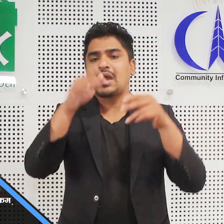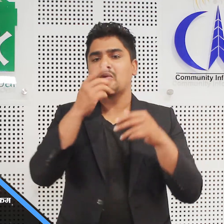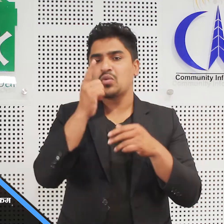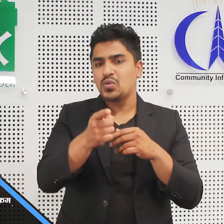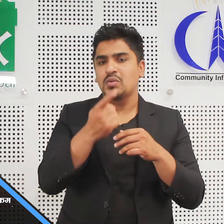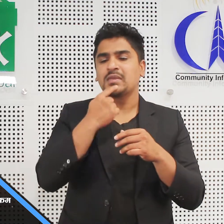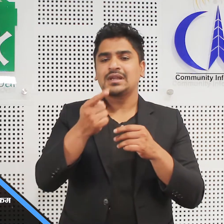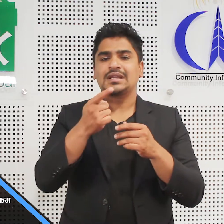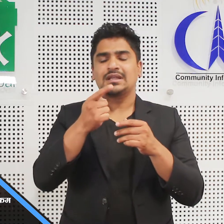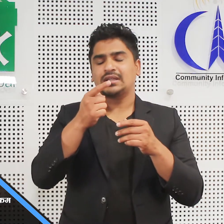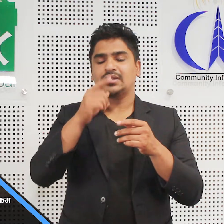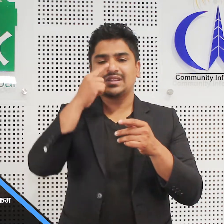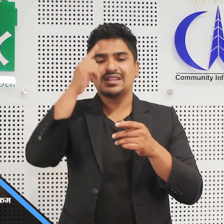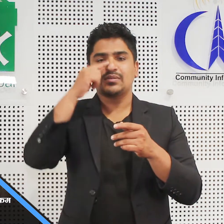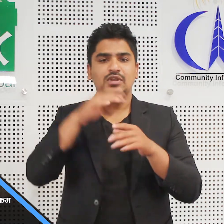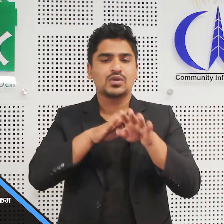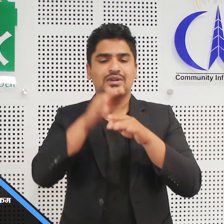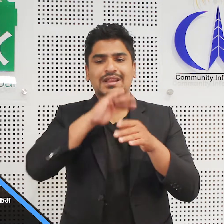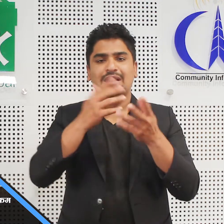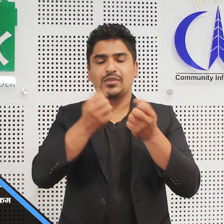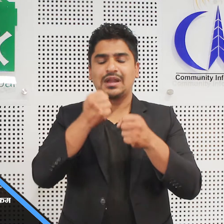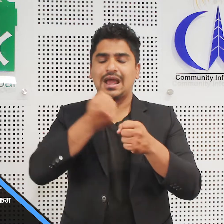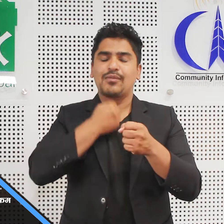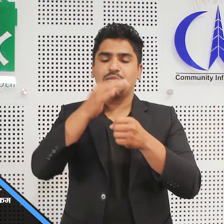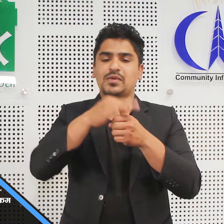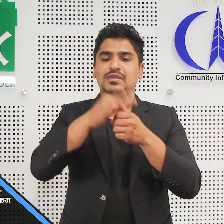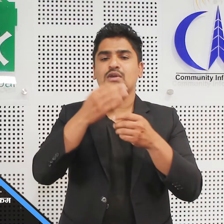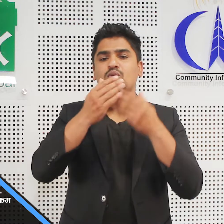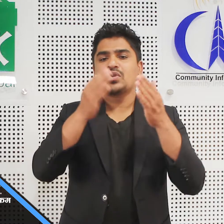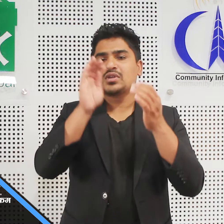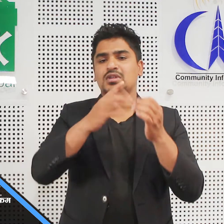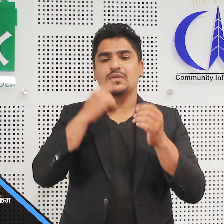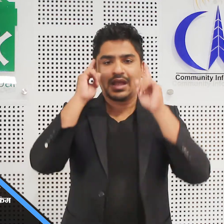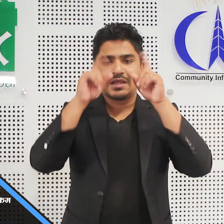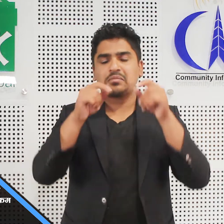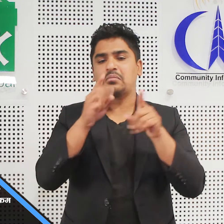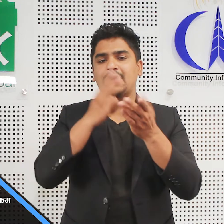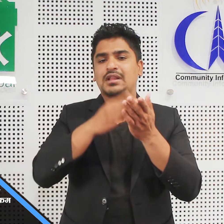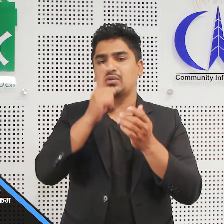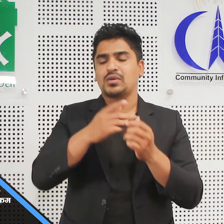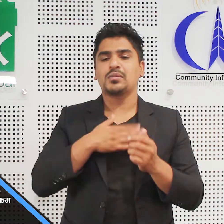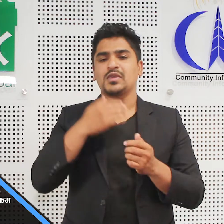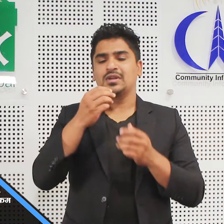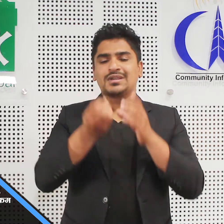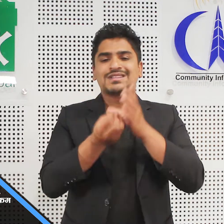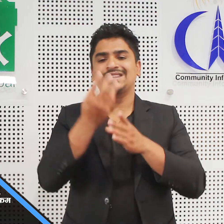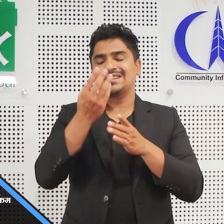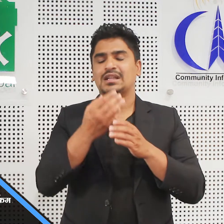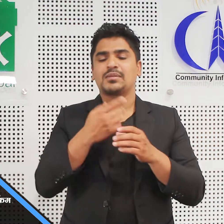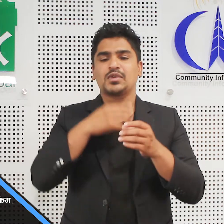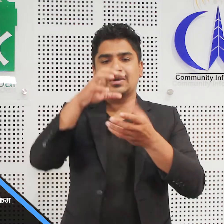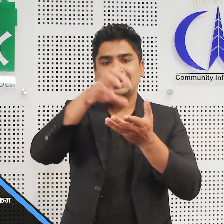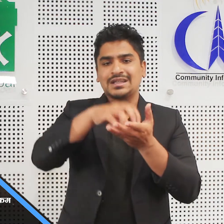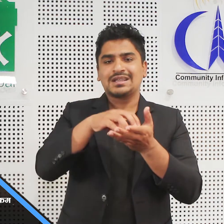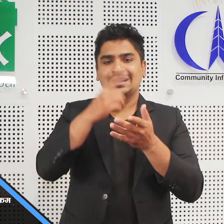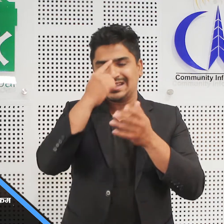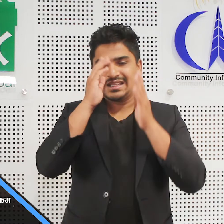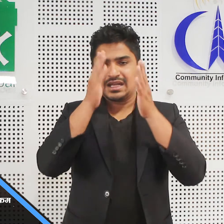वर्गका दिदी बहिनीहरूले त्यो ट्रेनिङहरू गरेर पनि आफ्नो व्यवसाय खोल्न सक्छन् कि भन्ने आश्वासन मात्रै हामीलाई। मेरो नाम सिजना चौधरी, ठेगाना चाहिँ टिकापुर एक